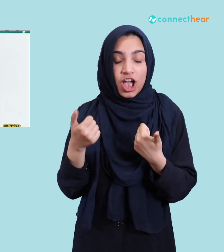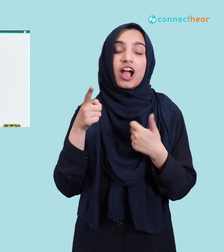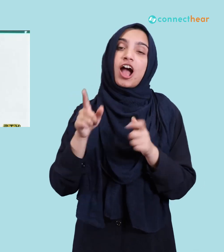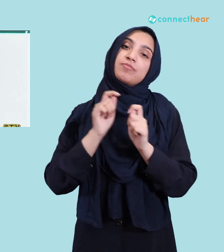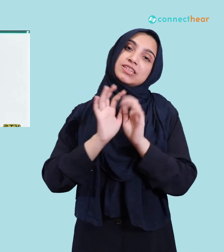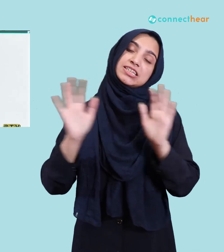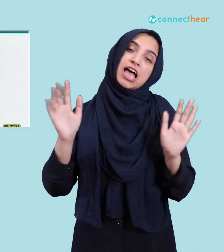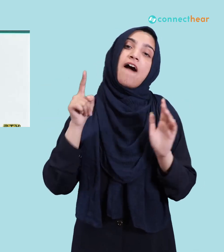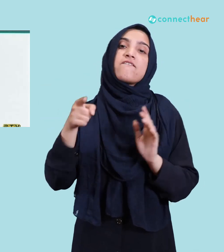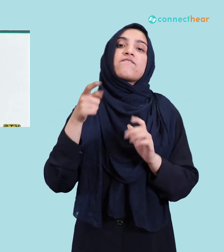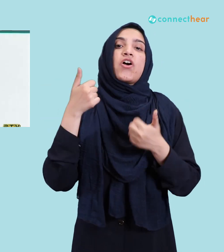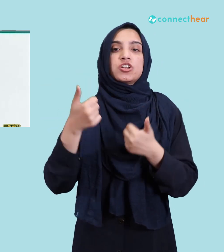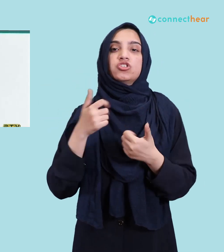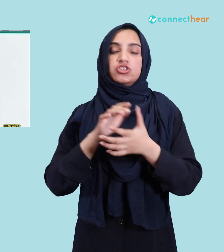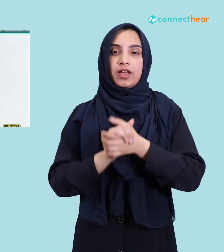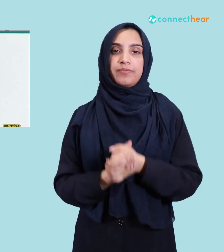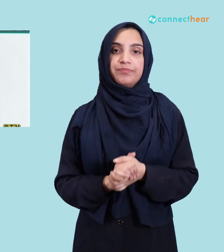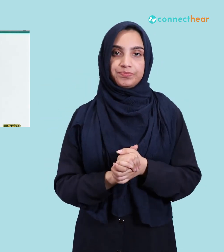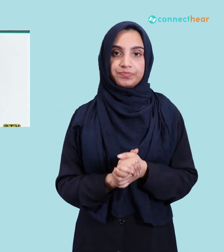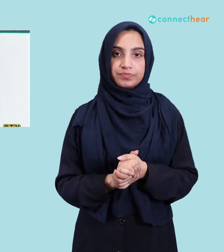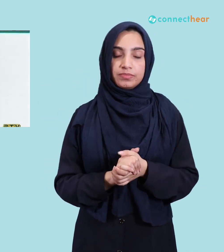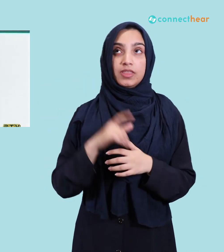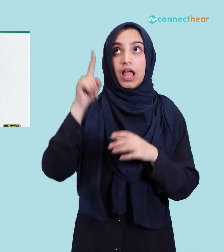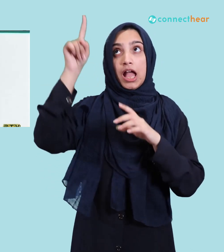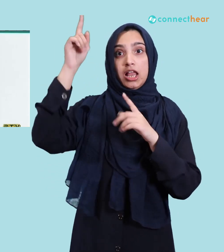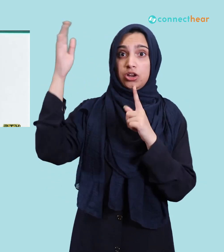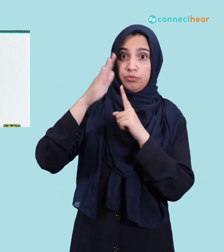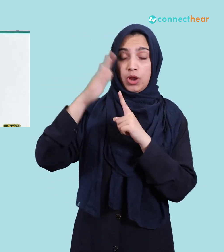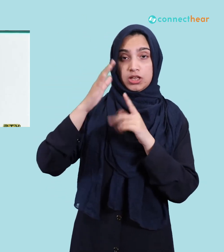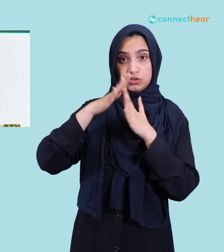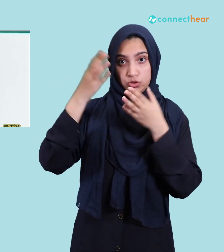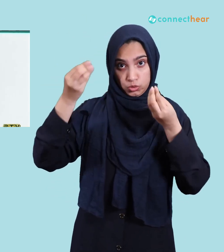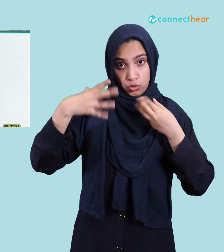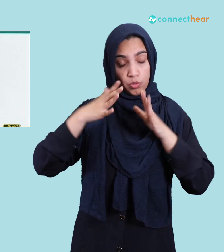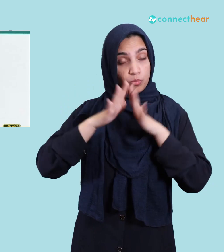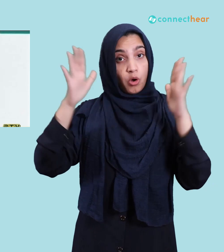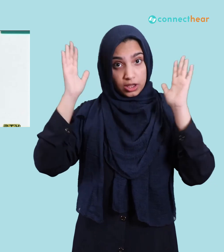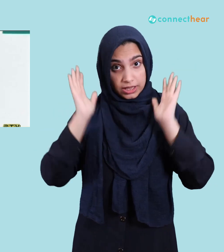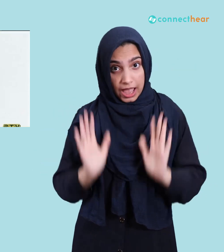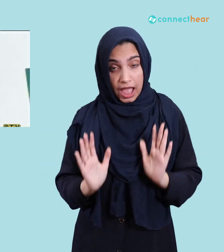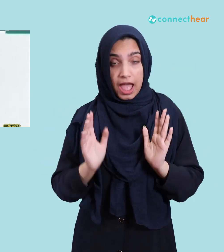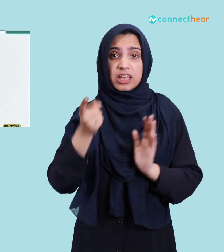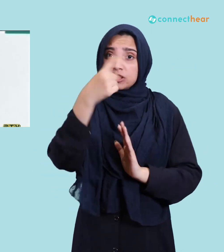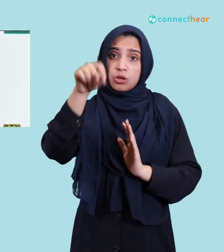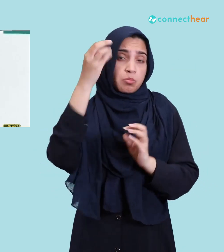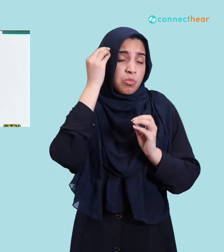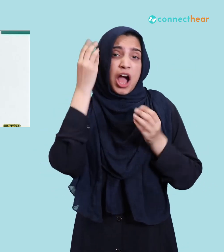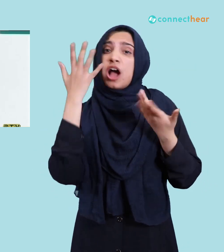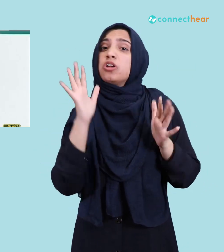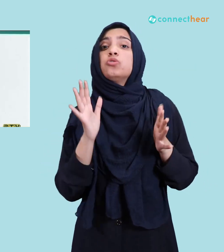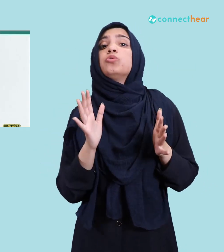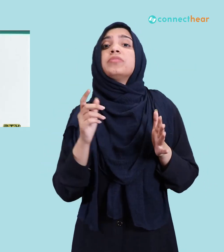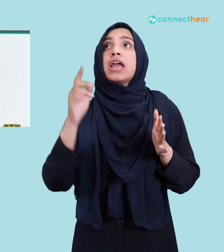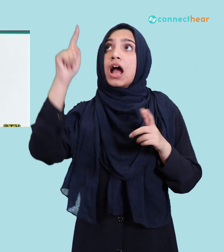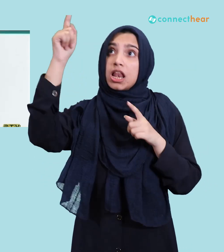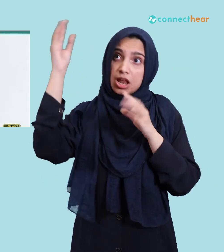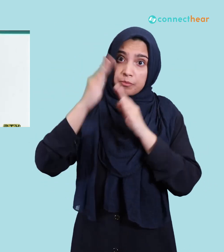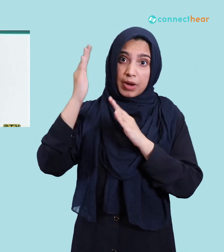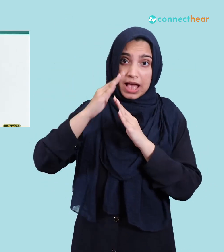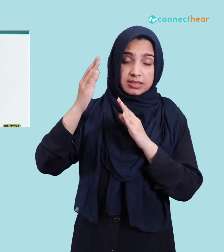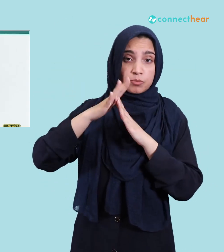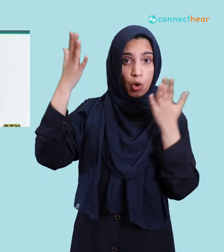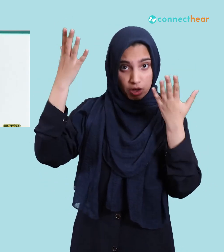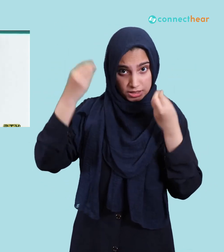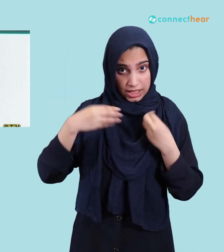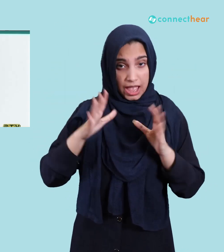نعمتیں بخشی ہیں، جو پوٹینشیل ہے، یہ لوگوں کو اندازہ نہیں ہے اب اس وقت. اب یہ دیکھیں